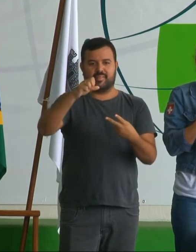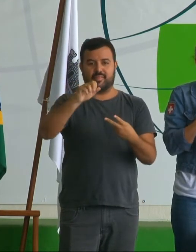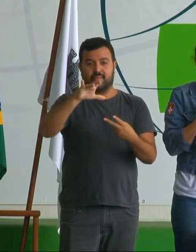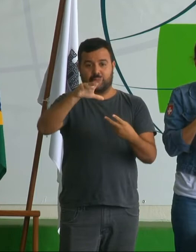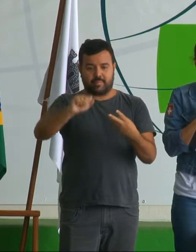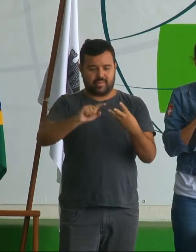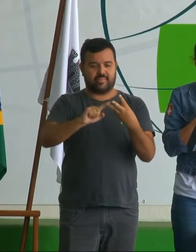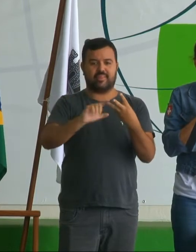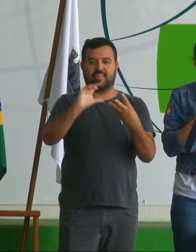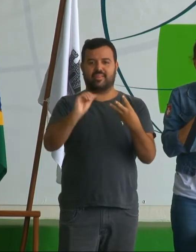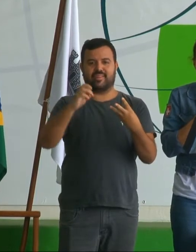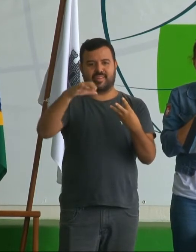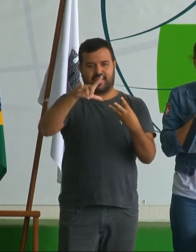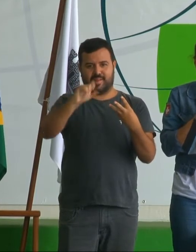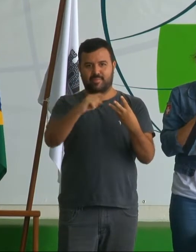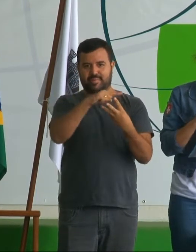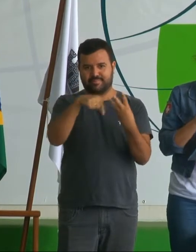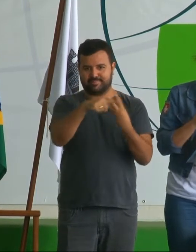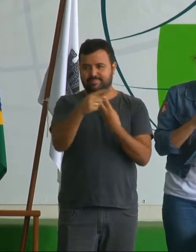Camila Stauser.